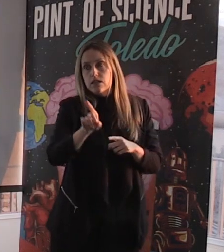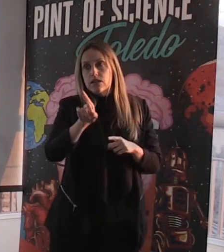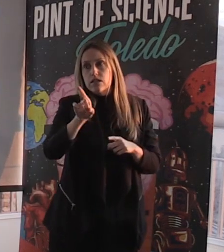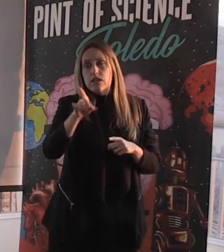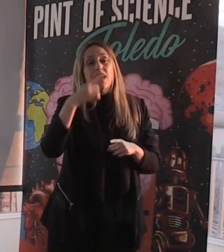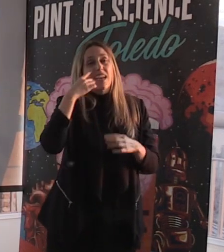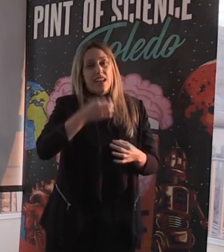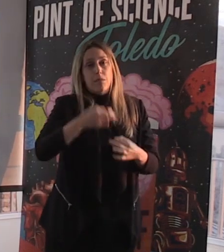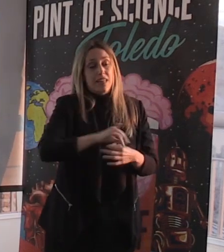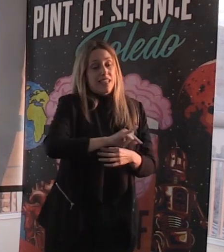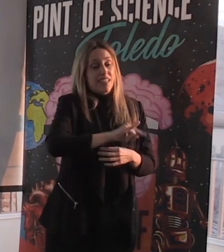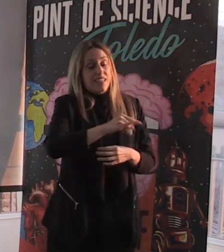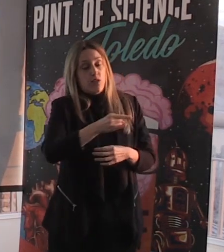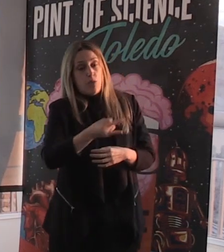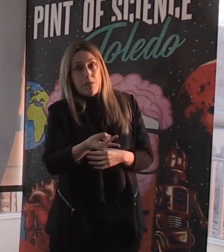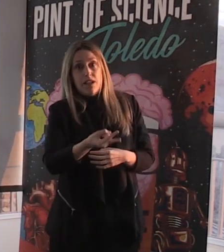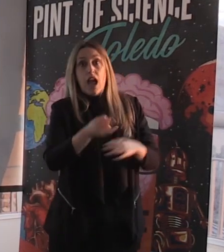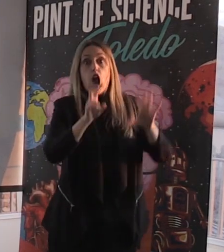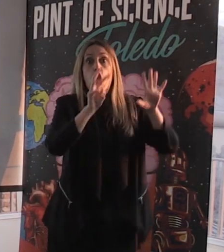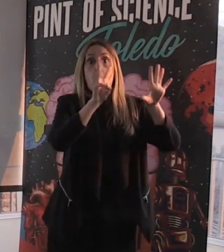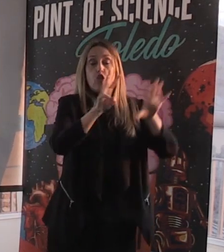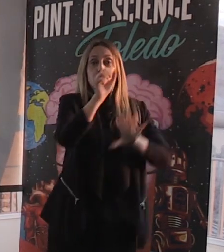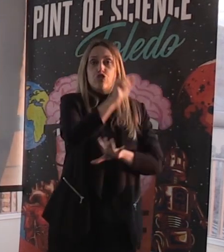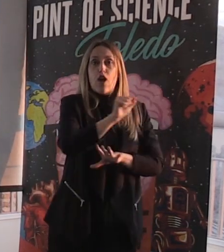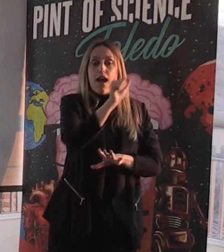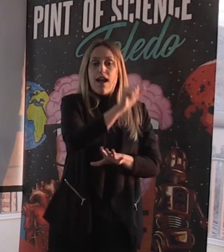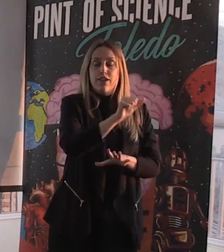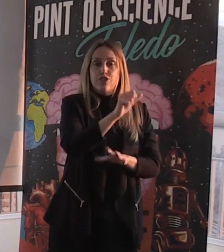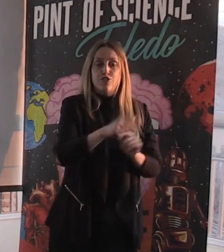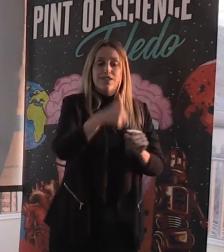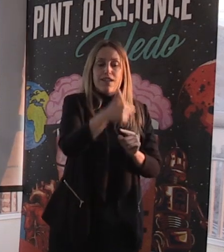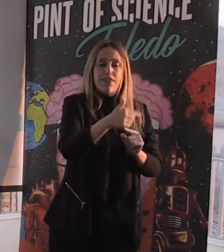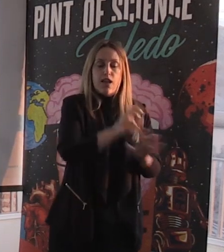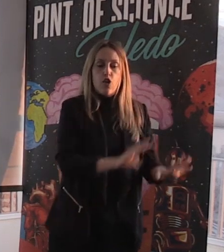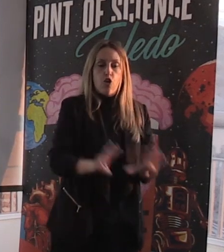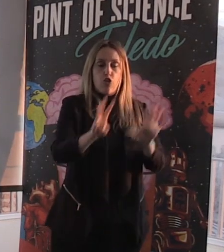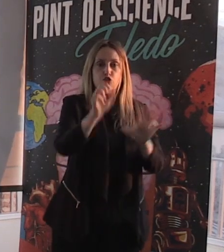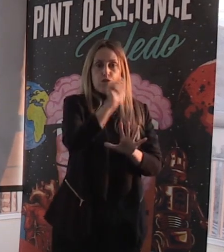se duplica cada 8 años. Esto vemos en esta gráfica.